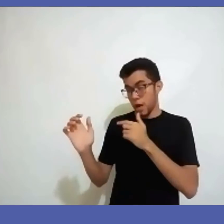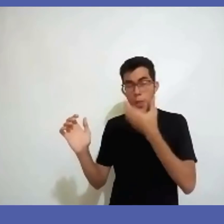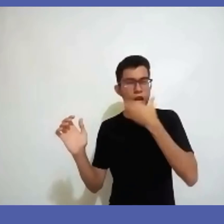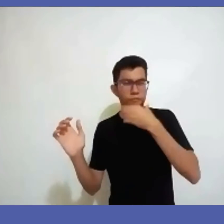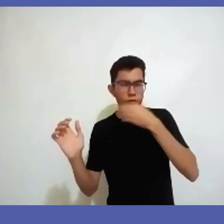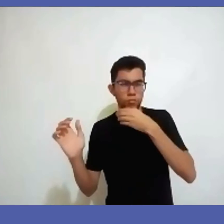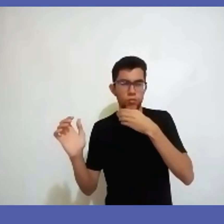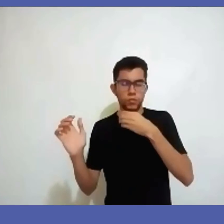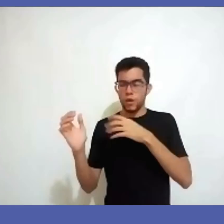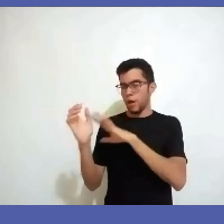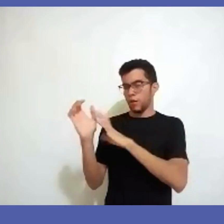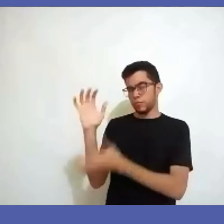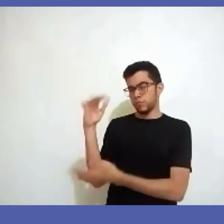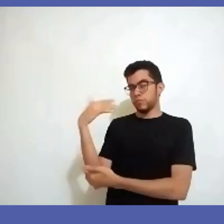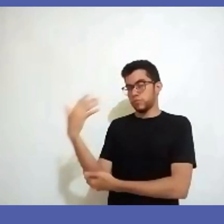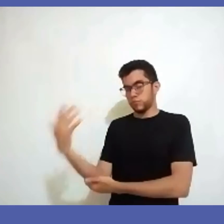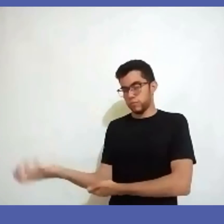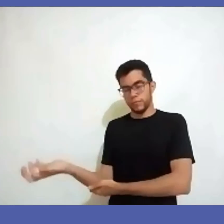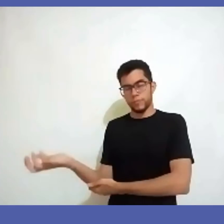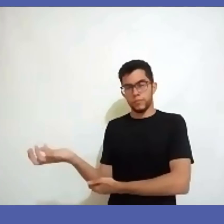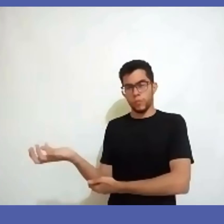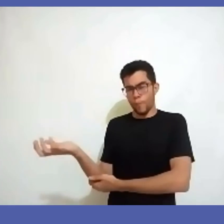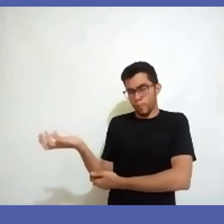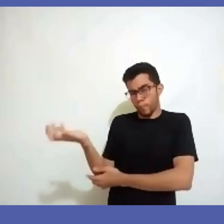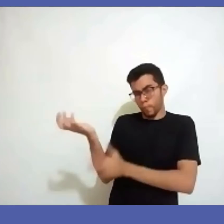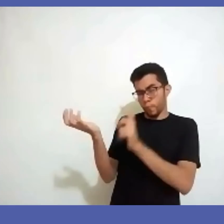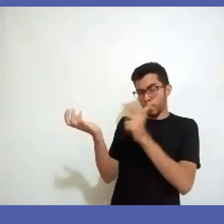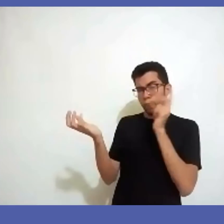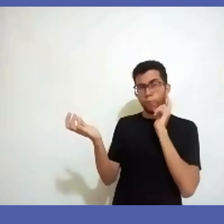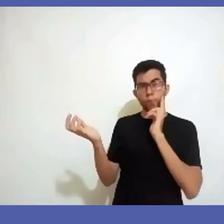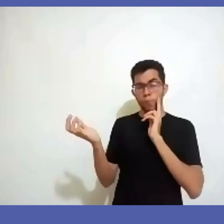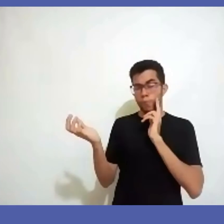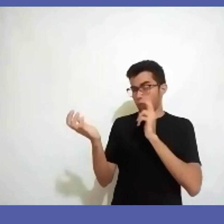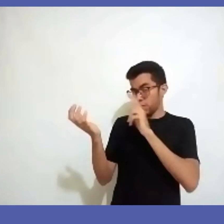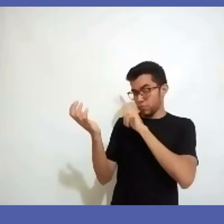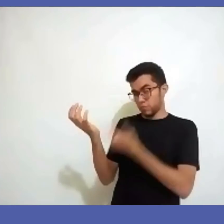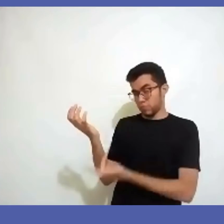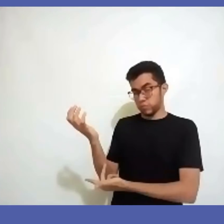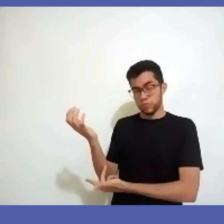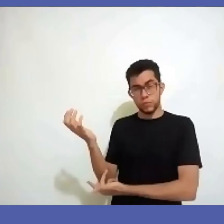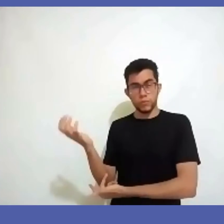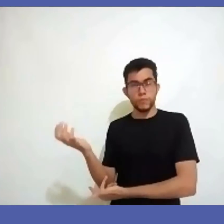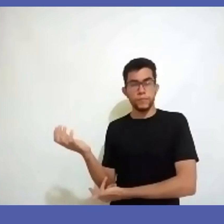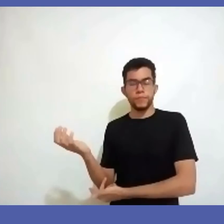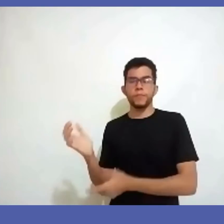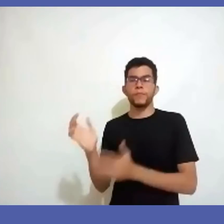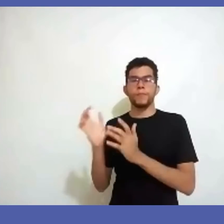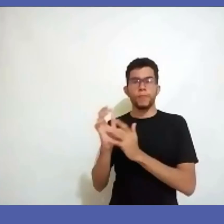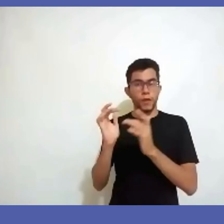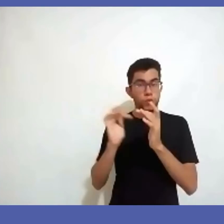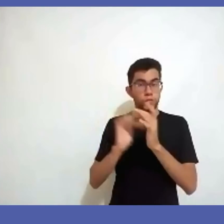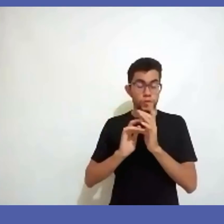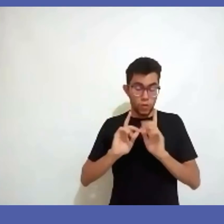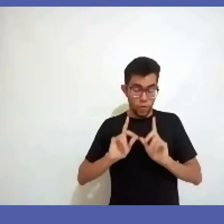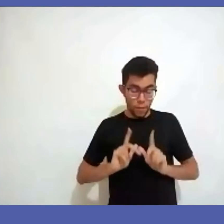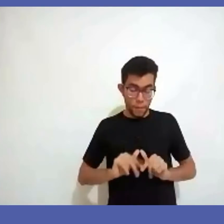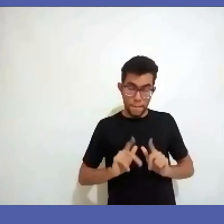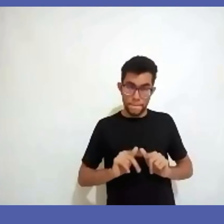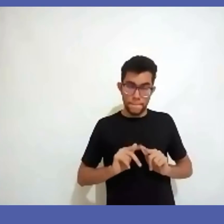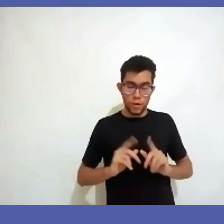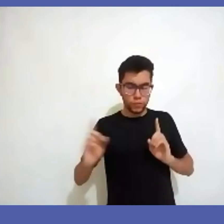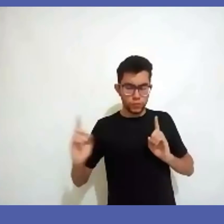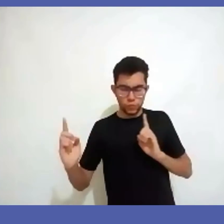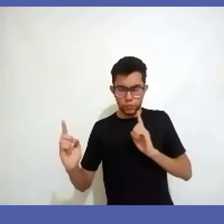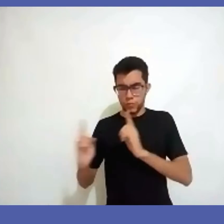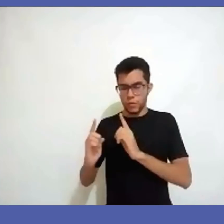secou imediatamente. Quer dizer, Jesus chegou ao povo judeu para colher fruto,